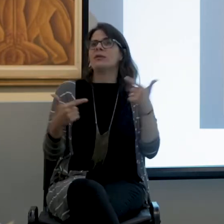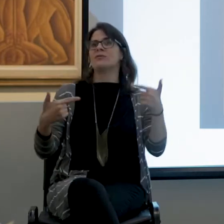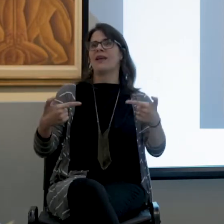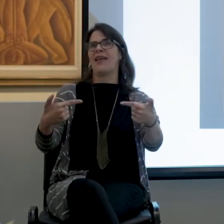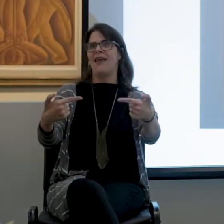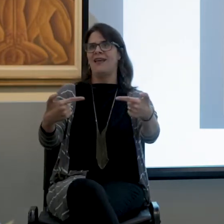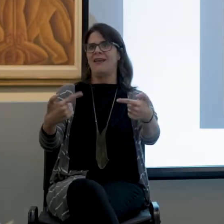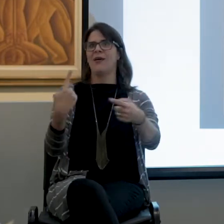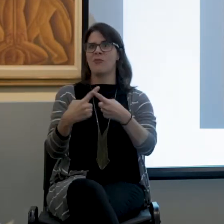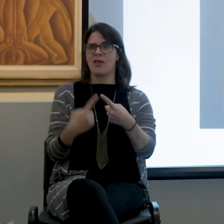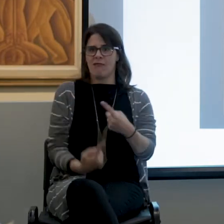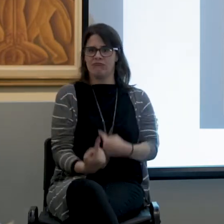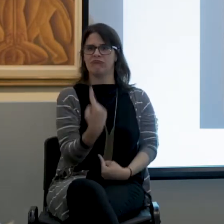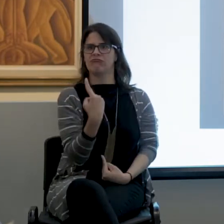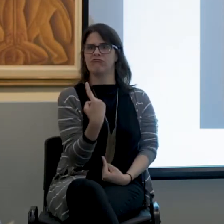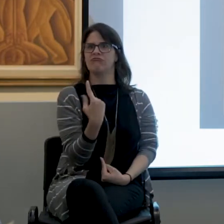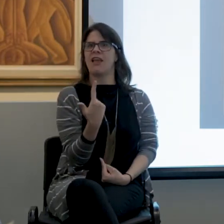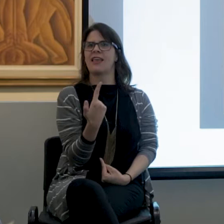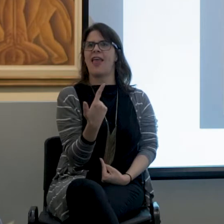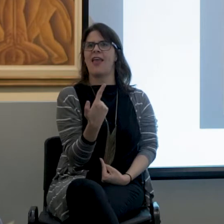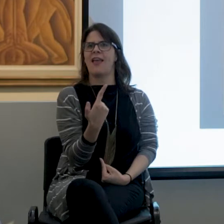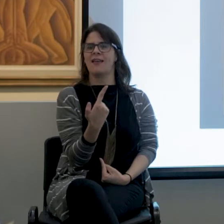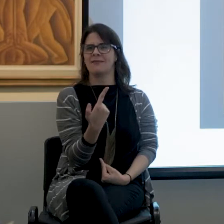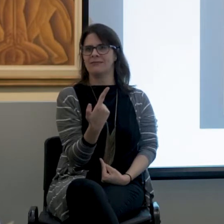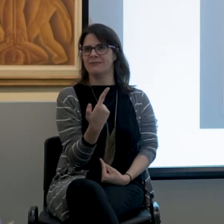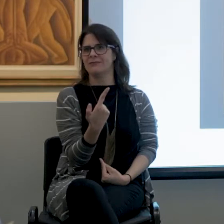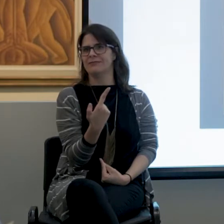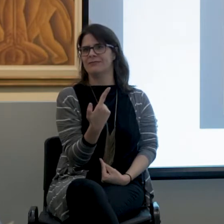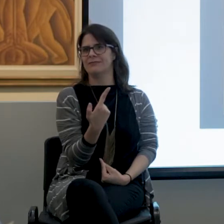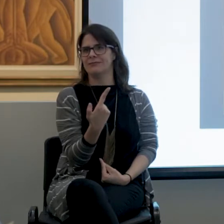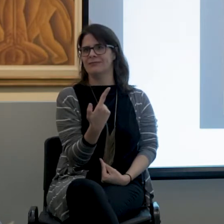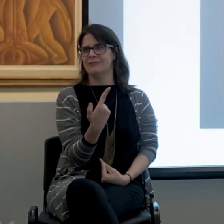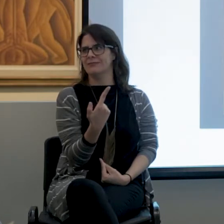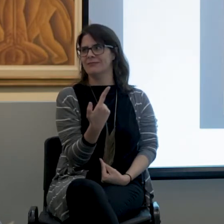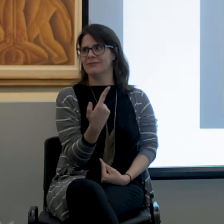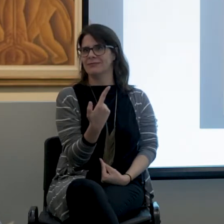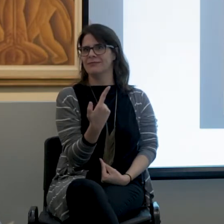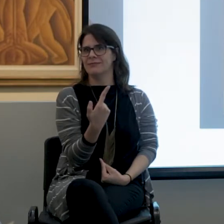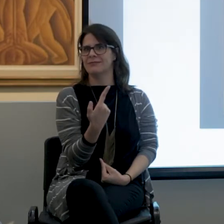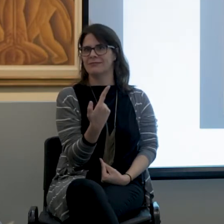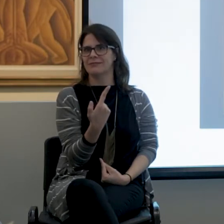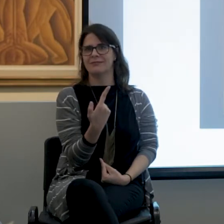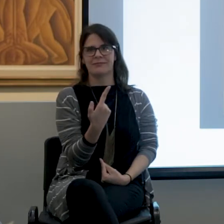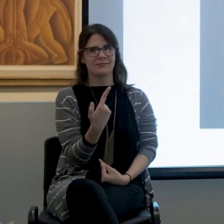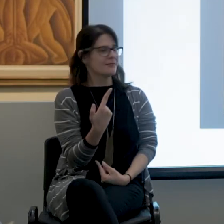a origem da guerra. Enfim.